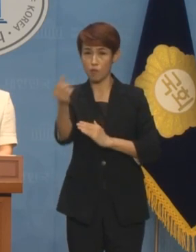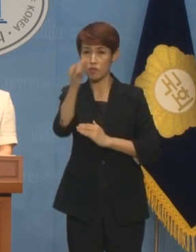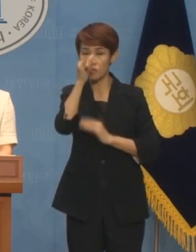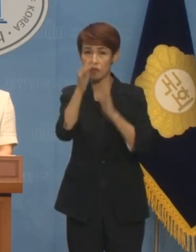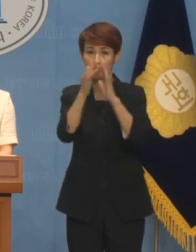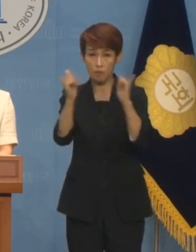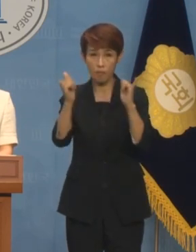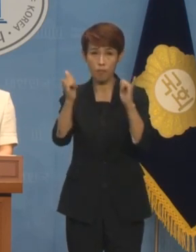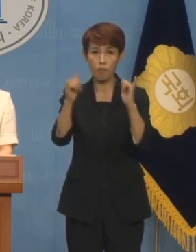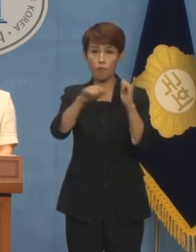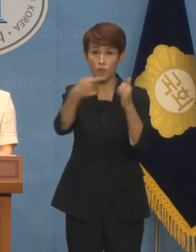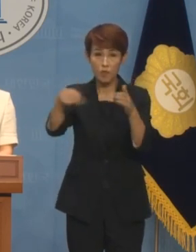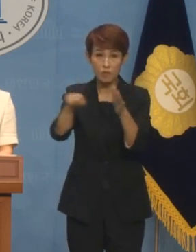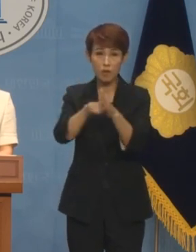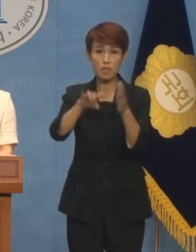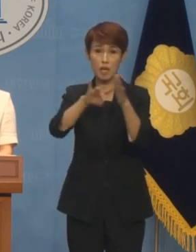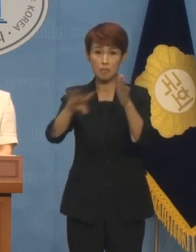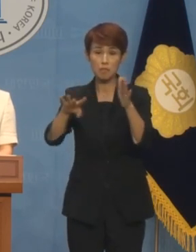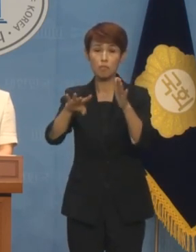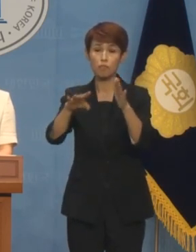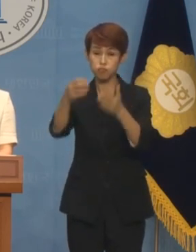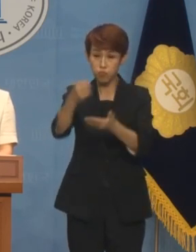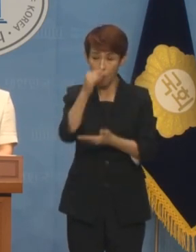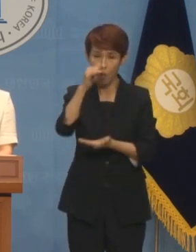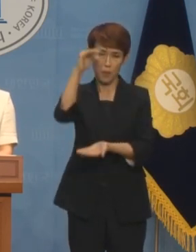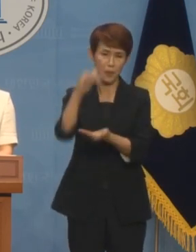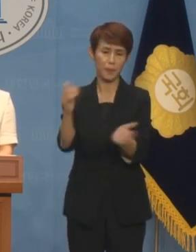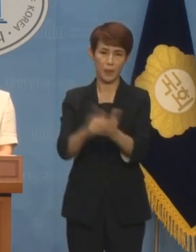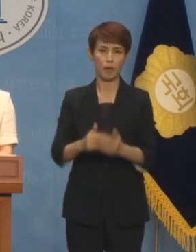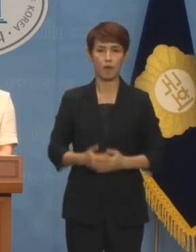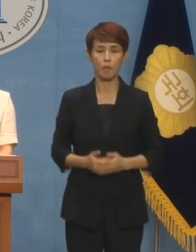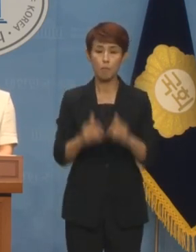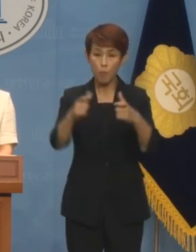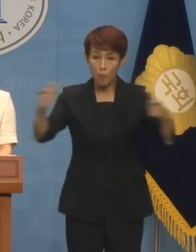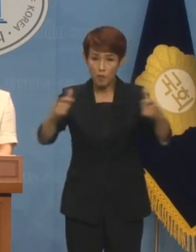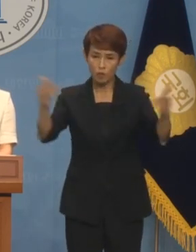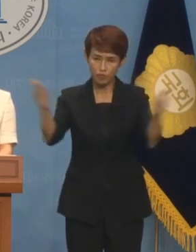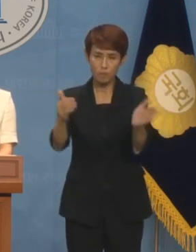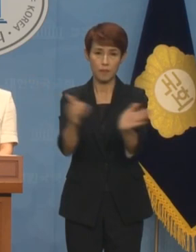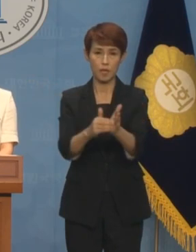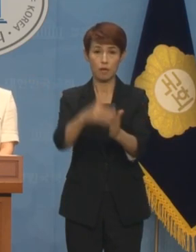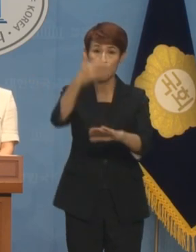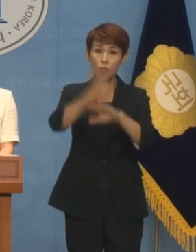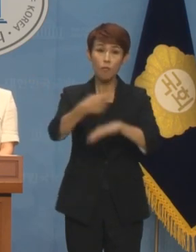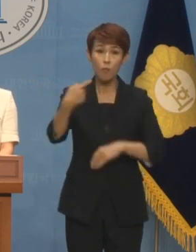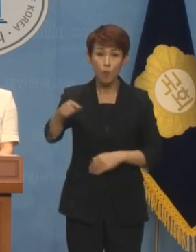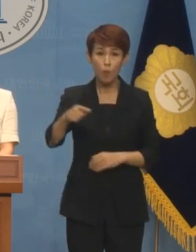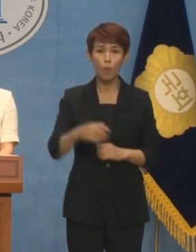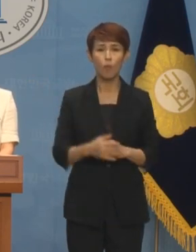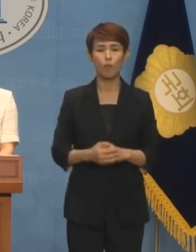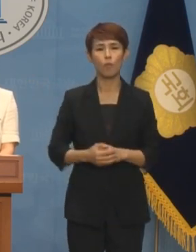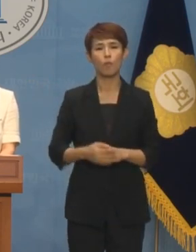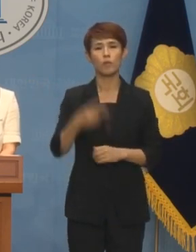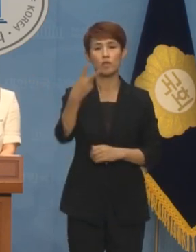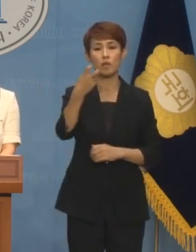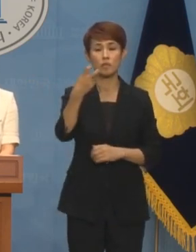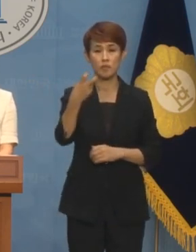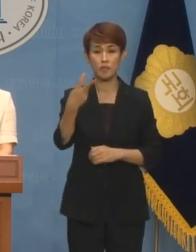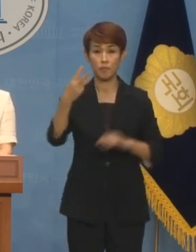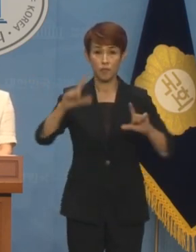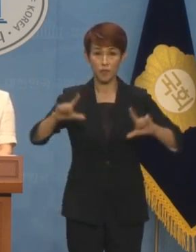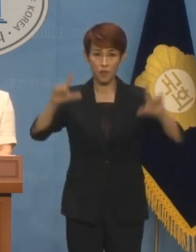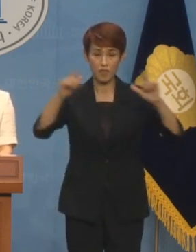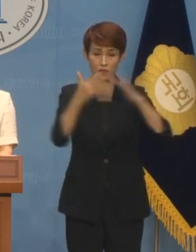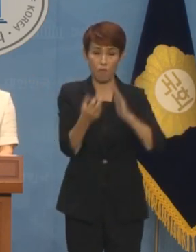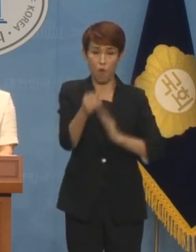대상의 범위도 대폭 축소했습니다. 그 결과는 어땠을까요? 2023년 1주택 종부세